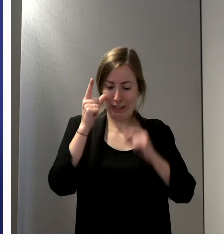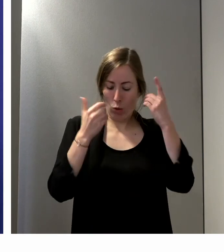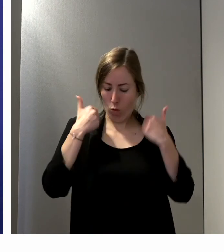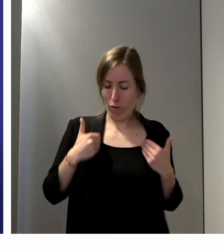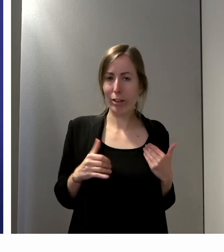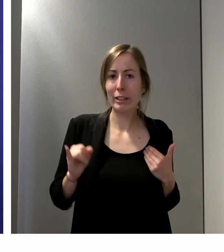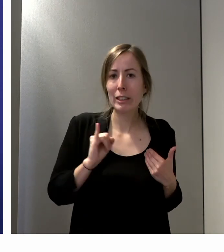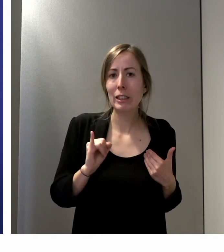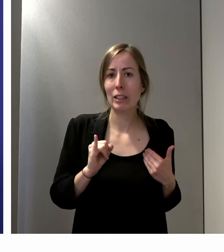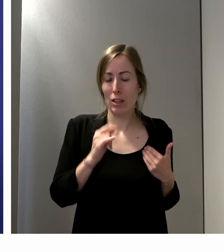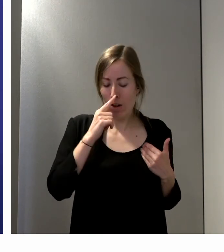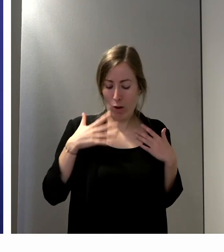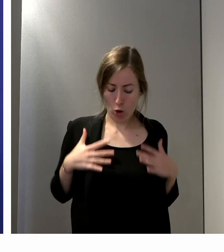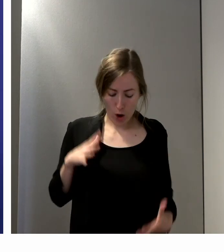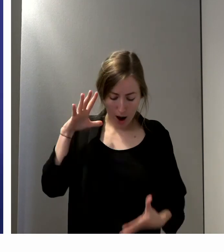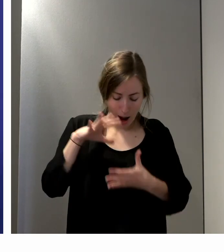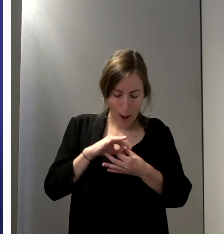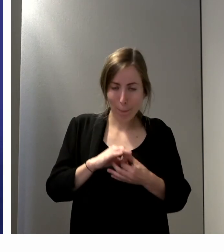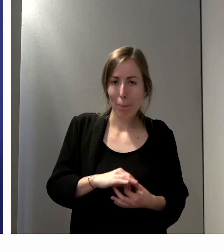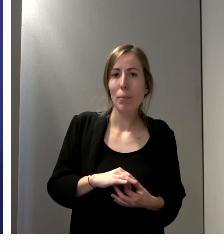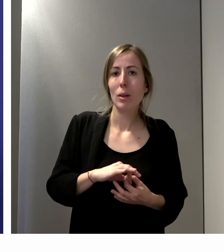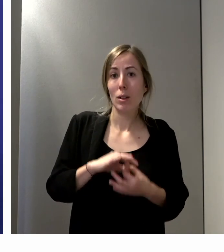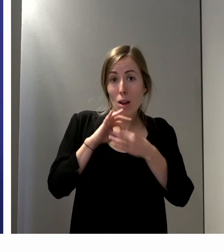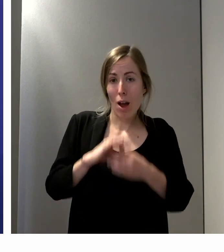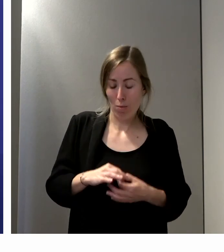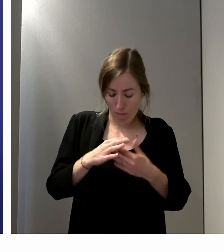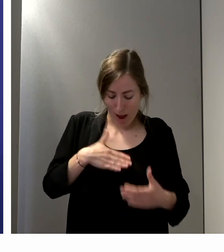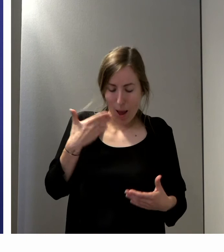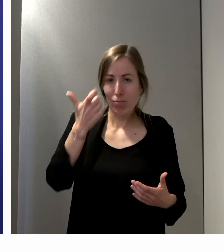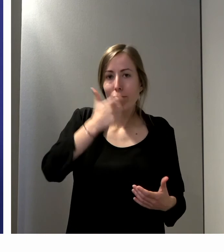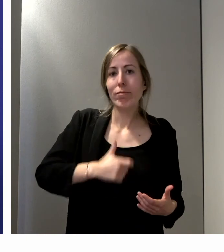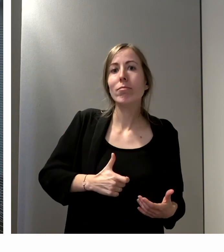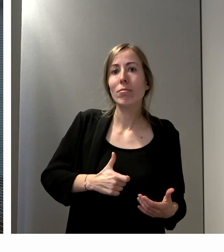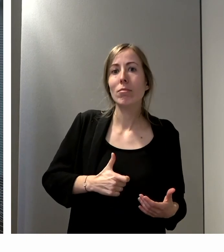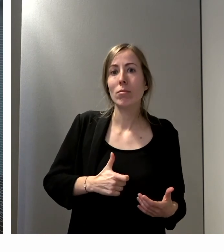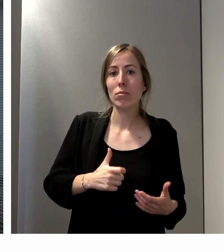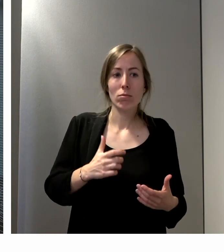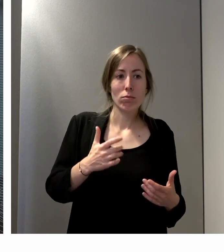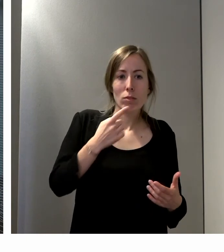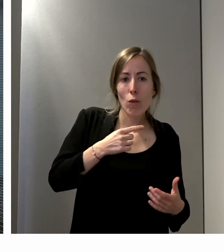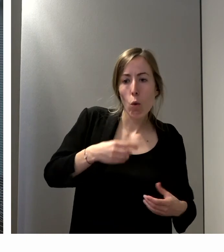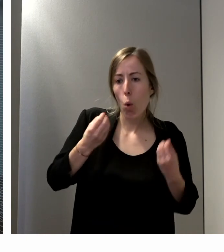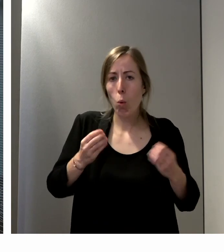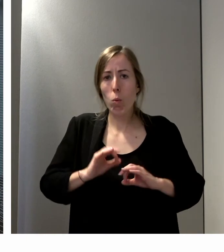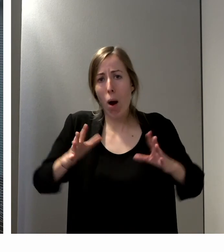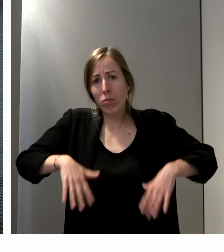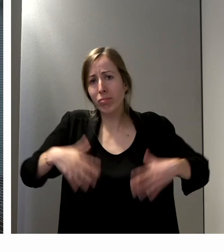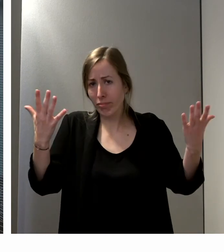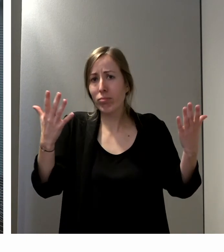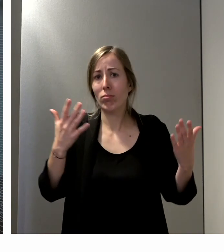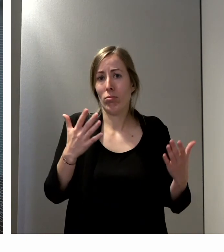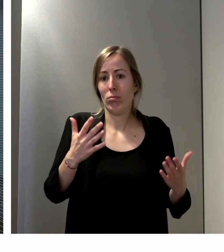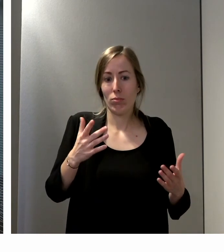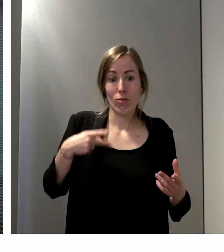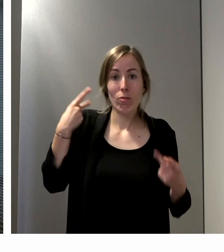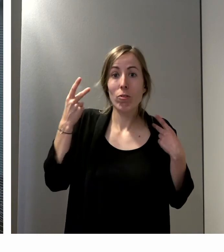qui elles sont, de gagner l'estime de leur corps et l'amour de leur corps, avec ou sans défaut, mais dans la vie de tous les